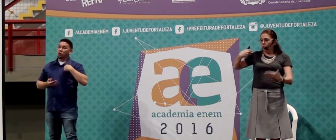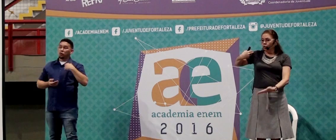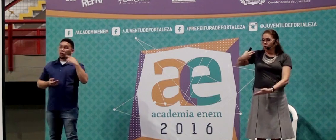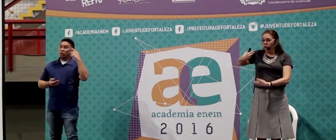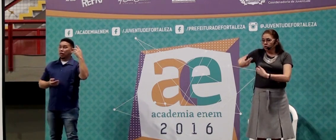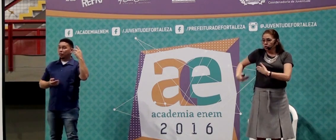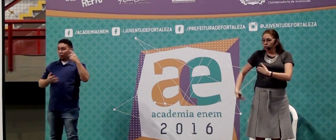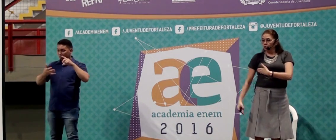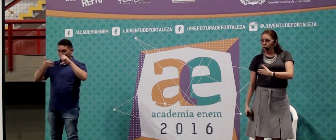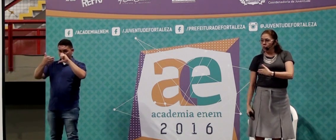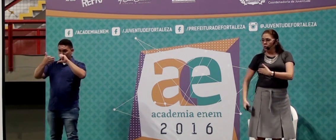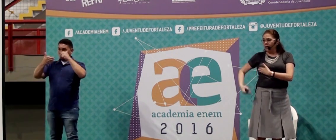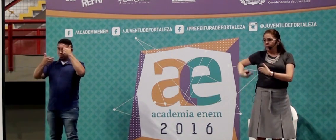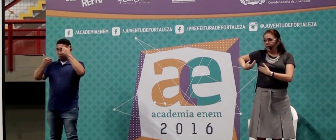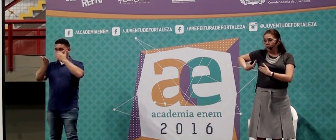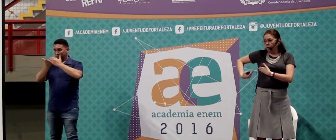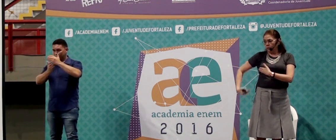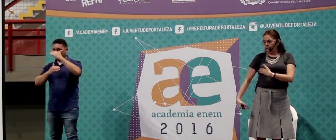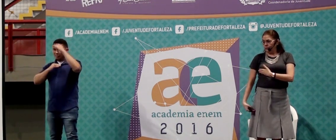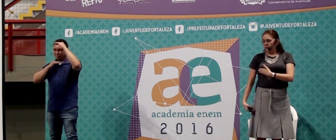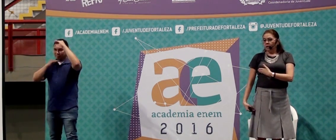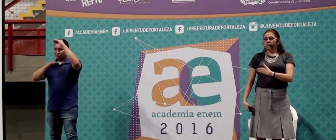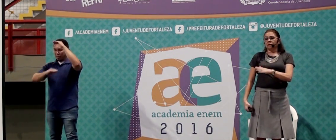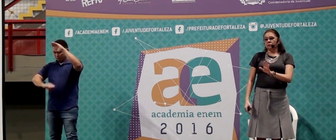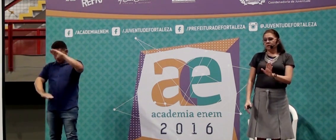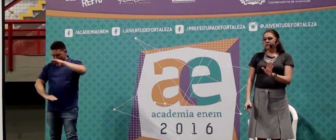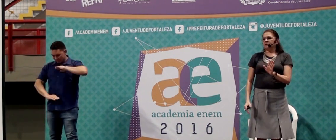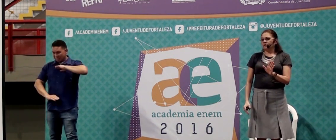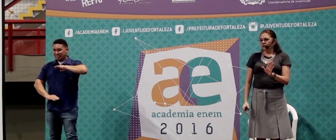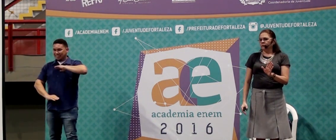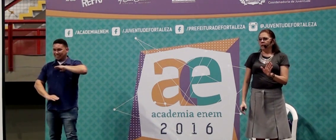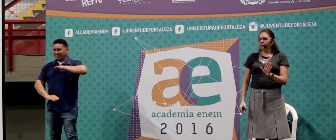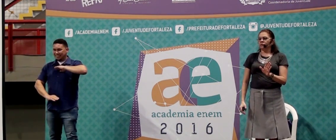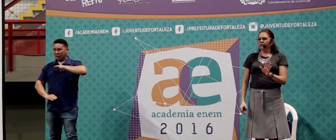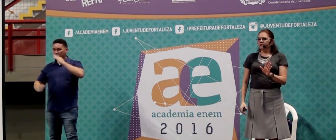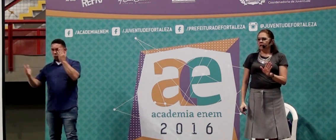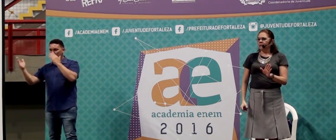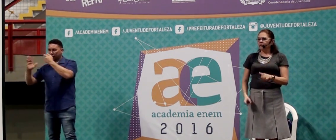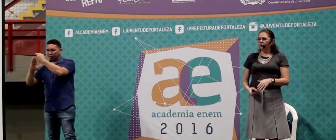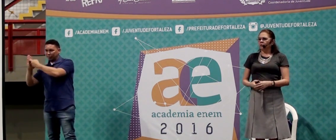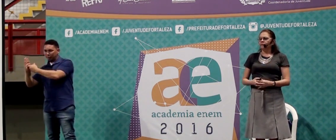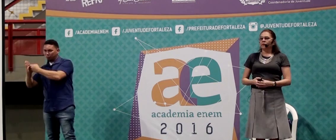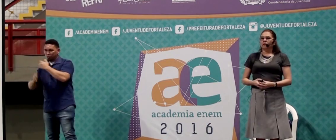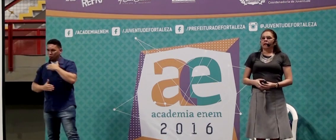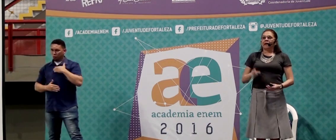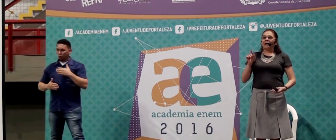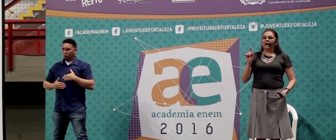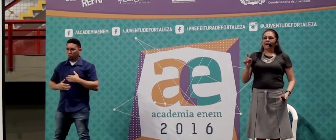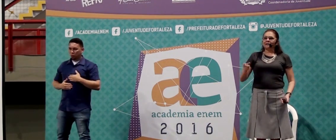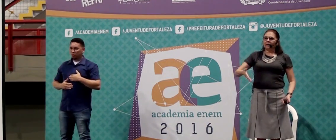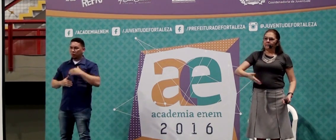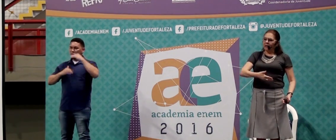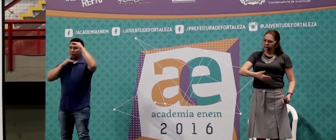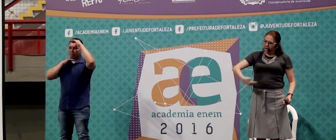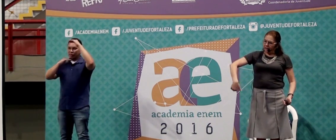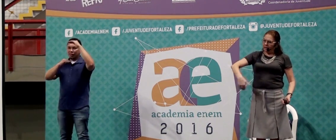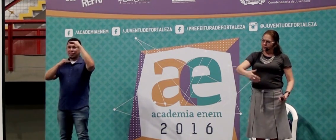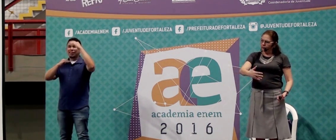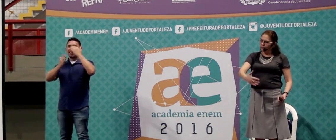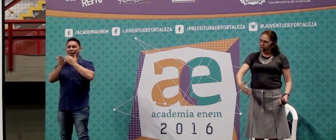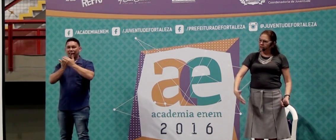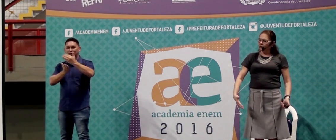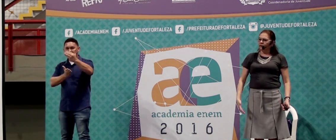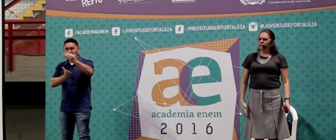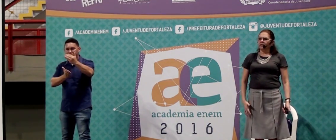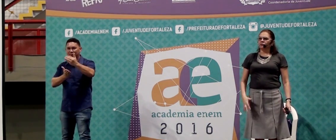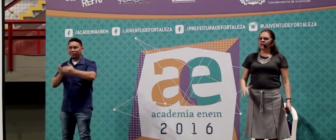corpo. O nosso tronco é maior. Então o desenvolvimento tem que ser maior. Cada